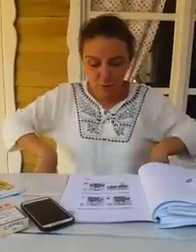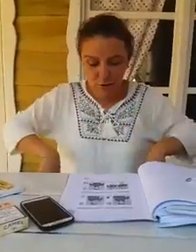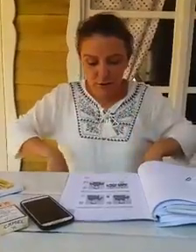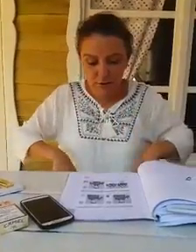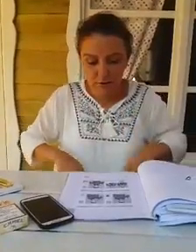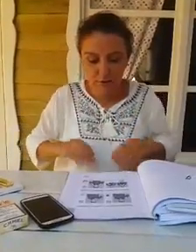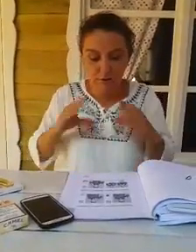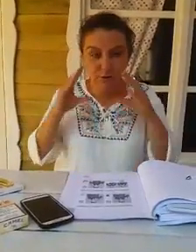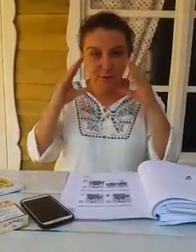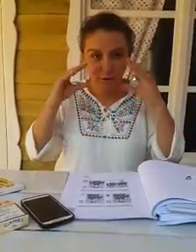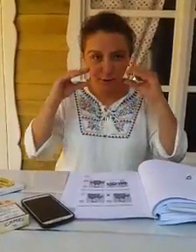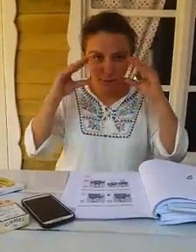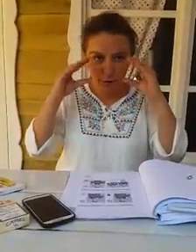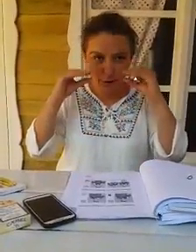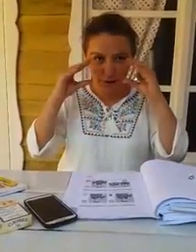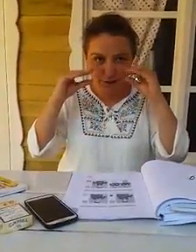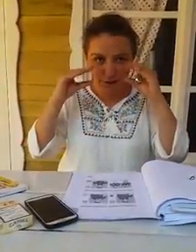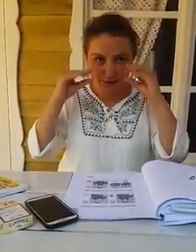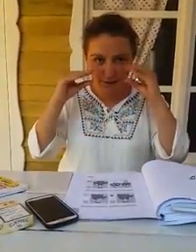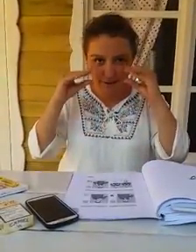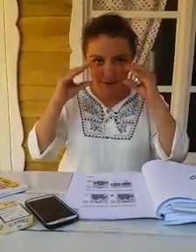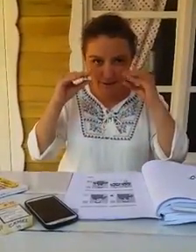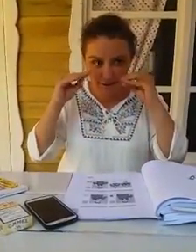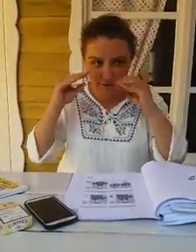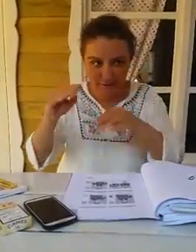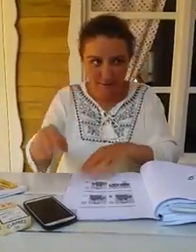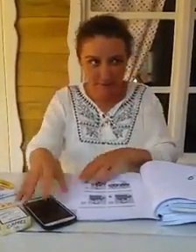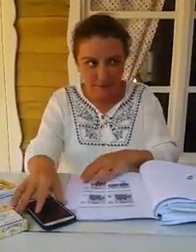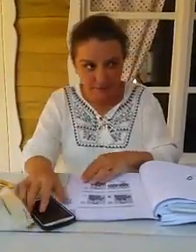Yumurta. Yumuşak.